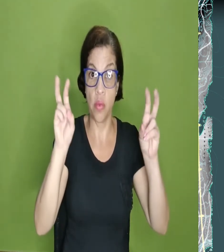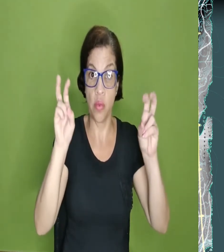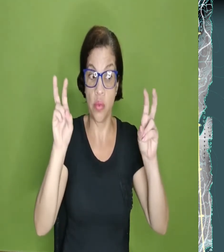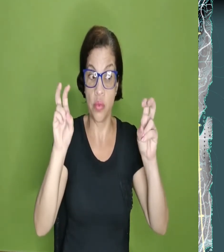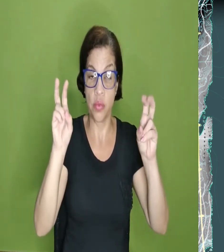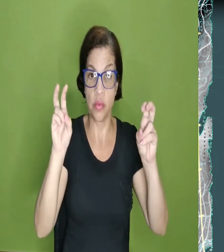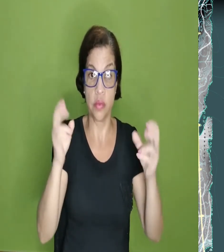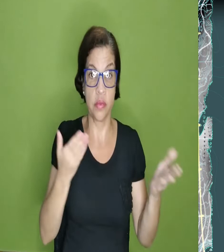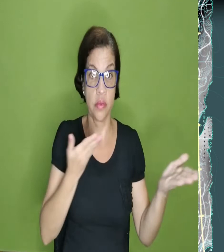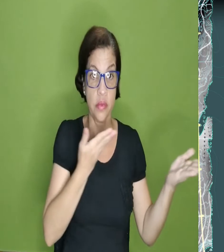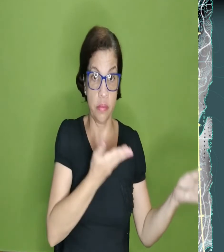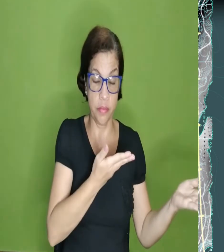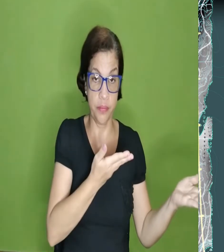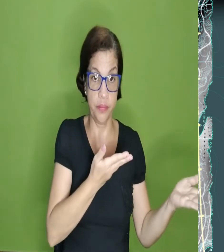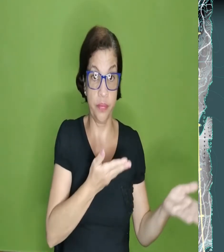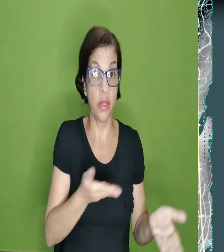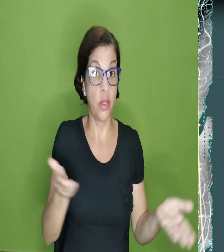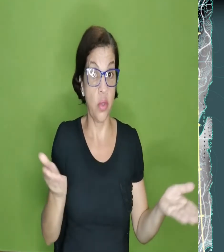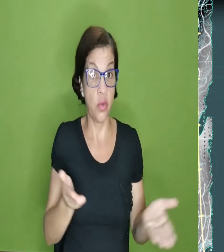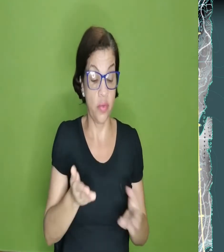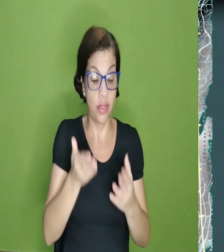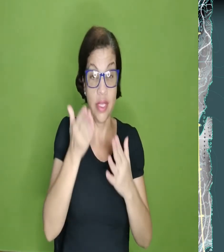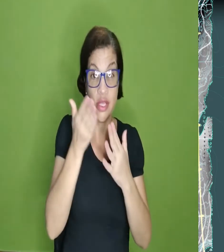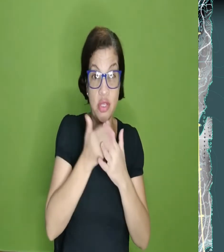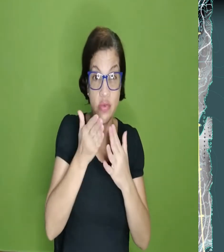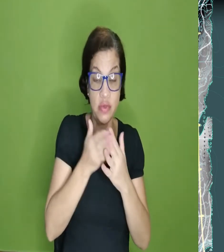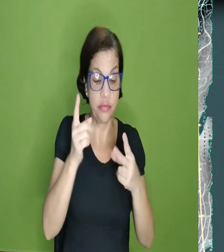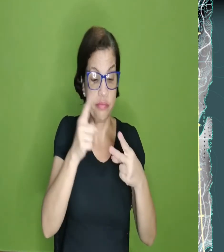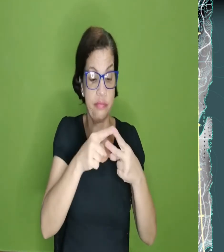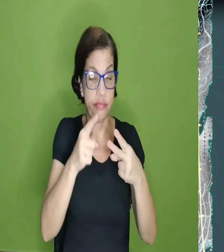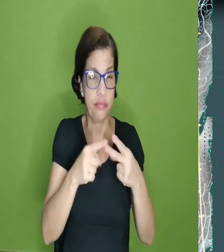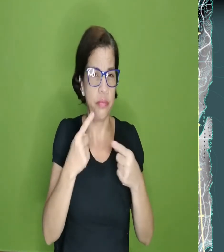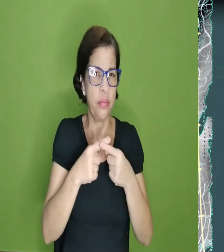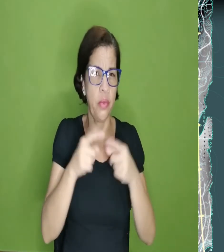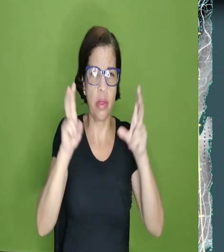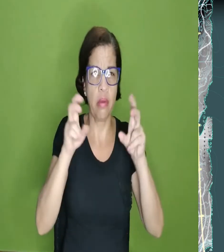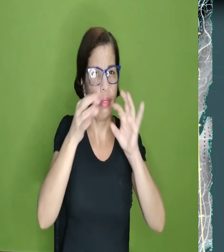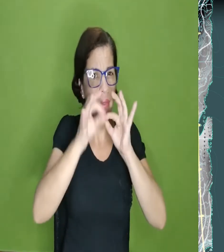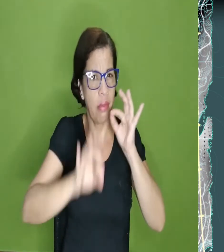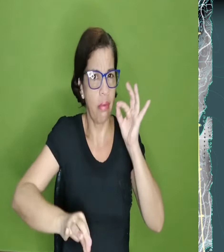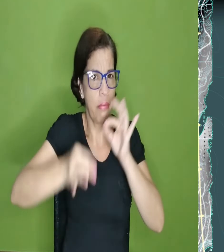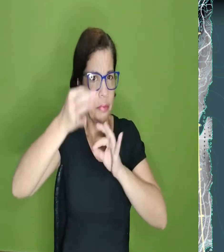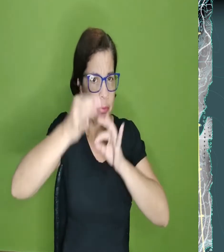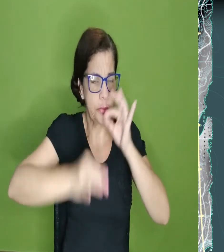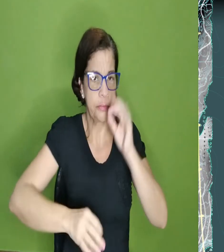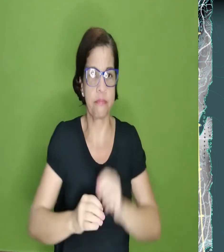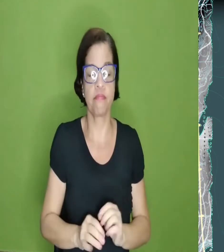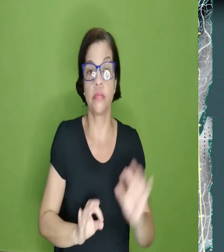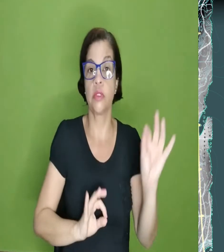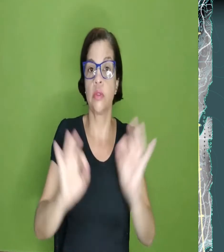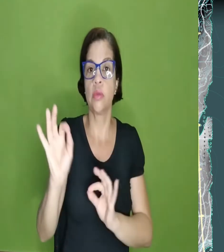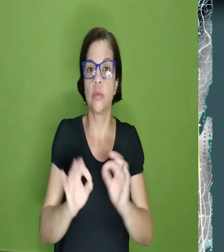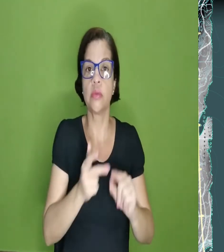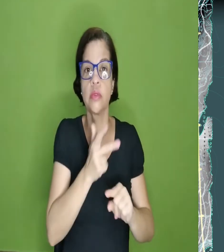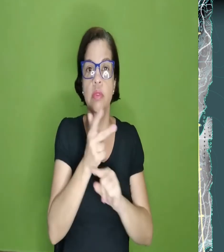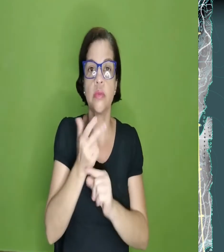Esta videoaula será dividida em duas partes, isto porque o tema é bastante extenso. Eu preparei